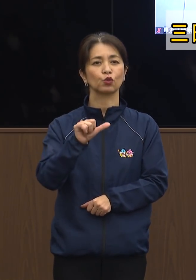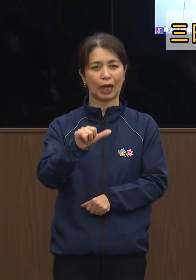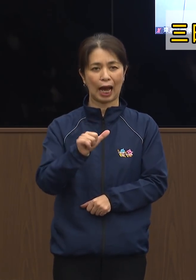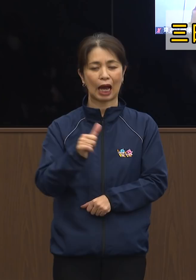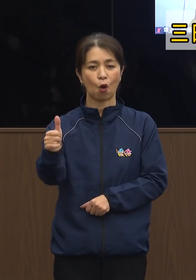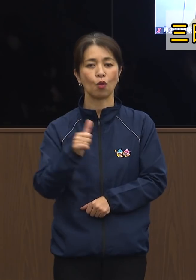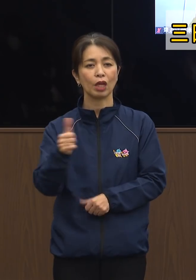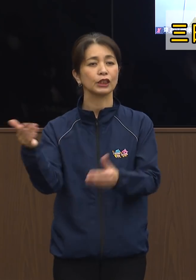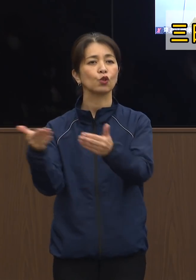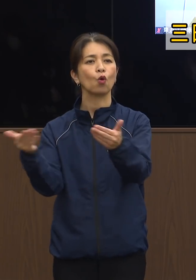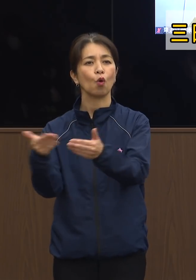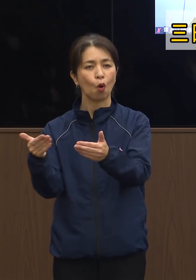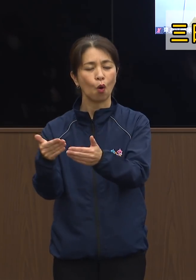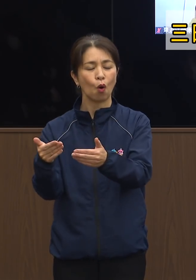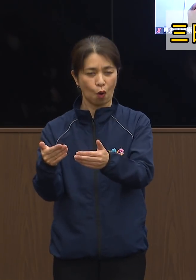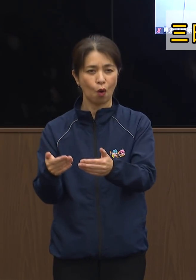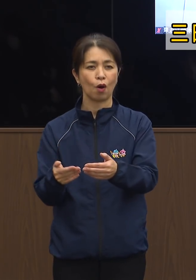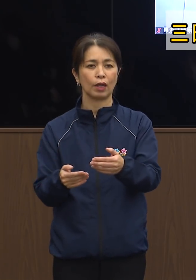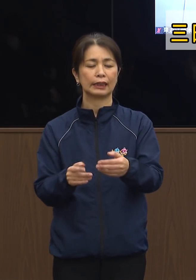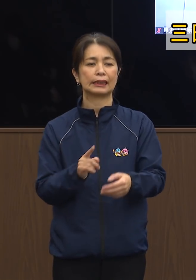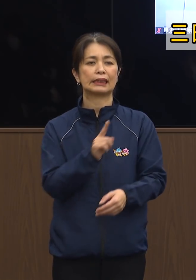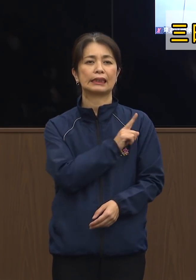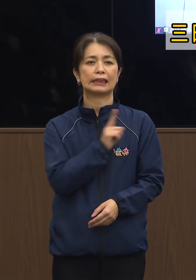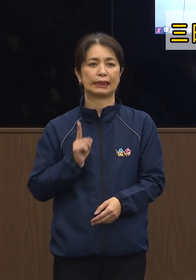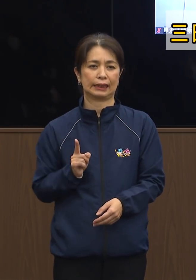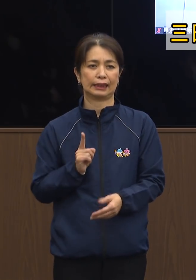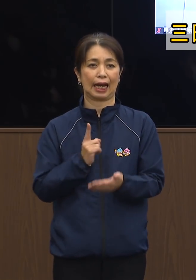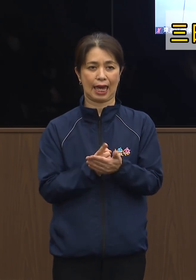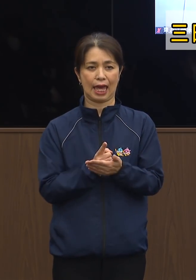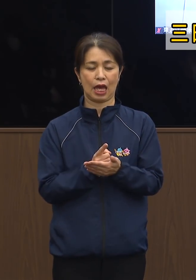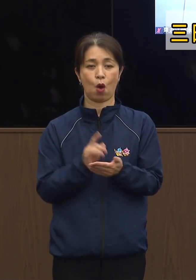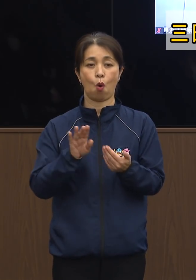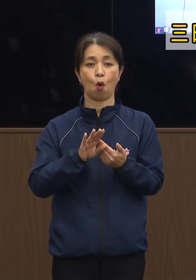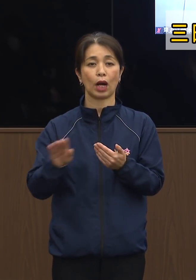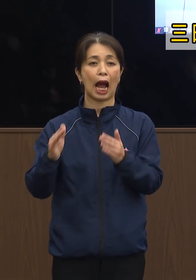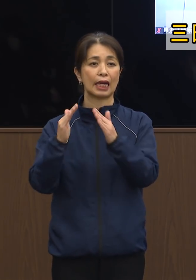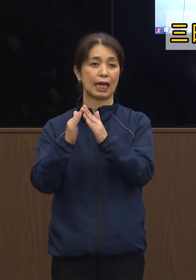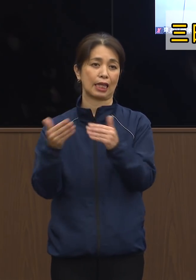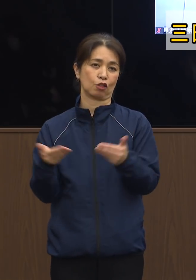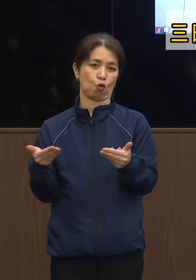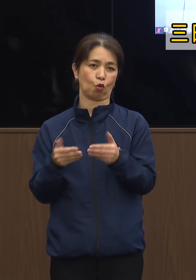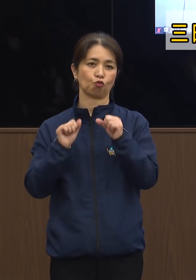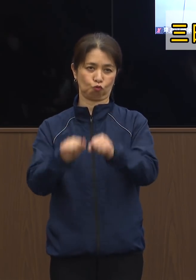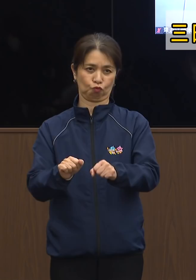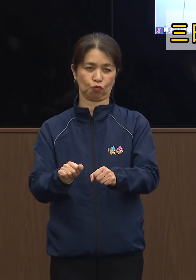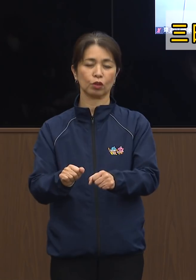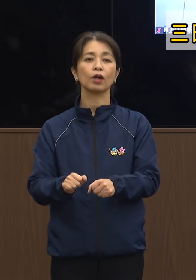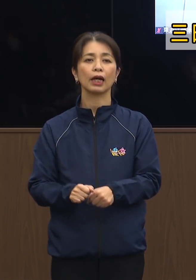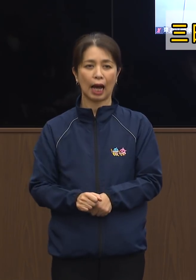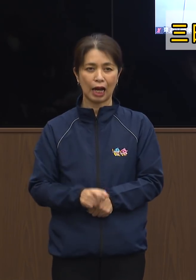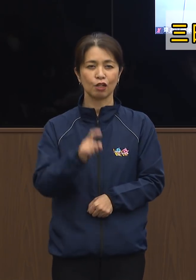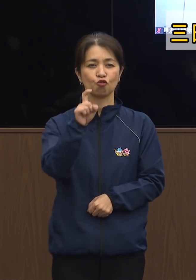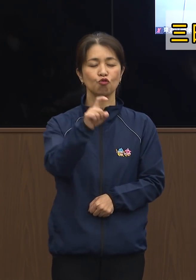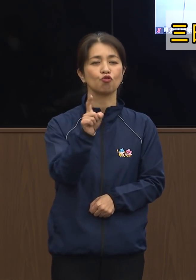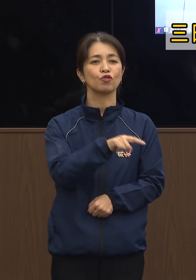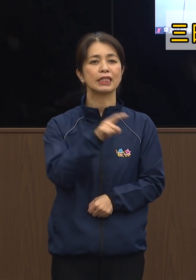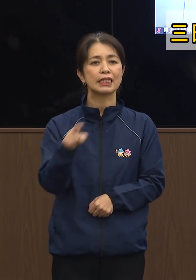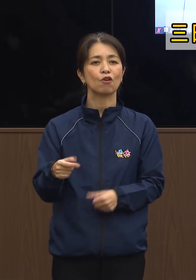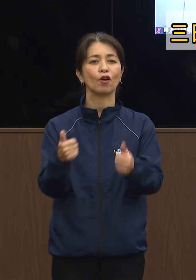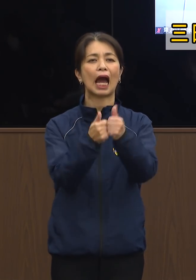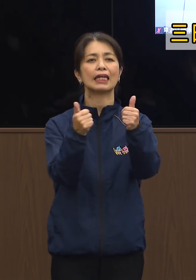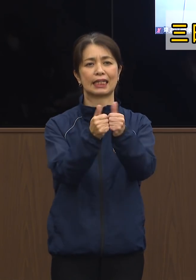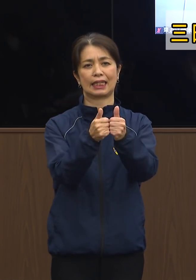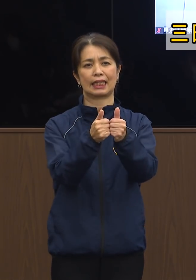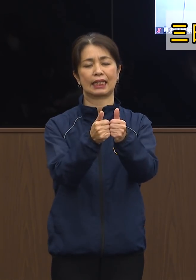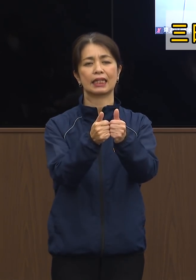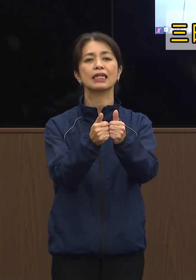にし、残り4日は在宅勤務にするということですとか、10人の会議、8